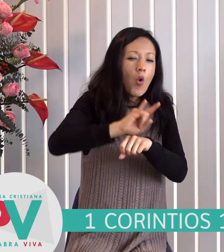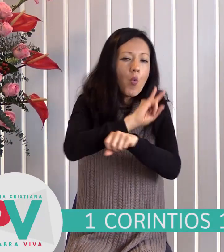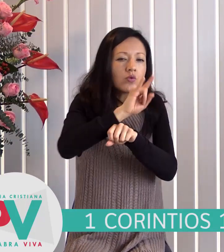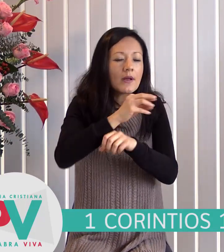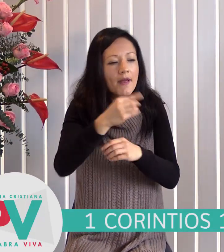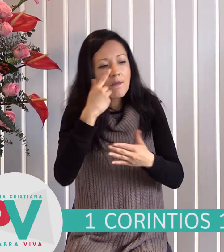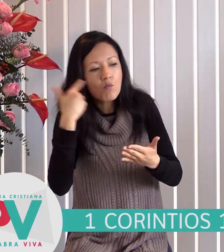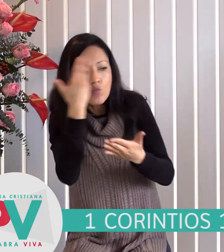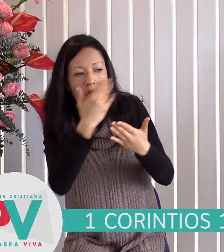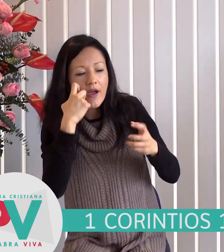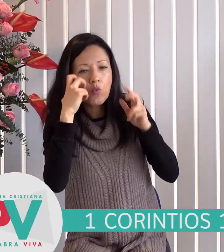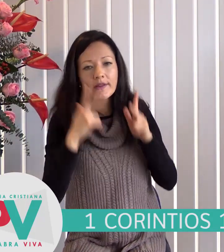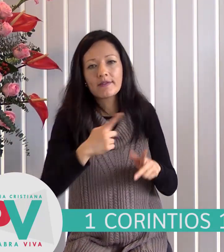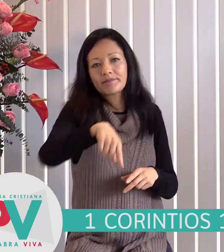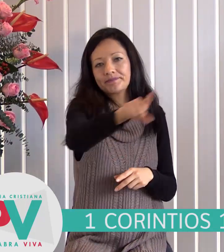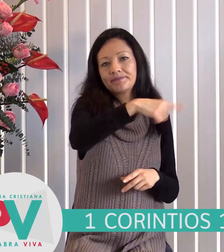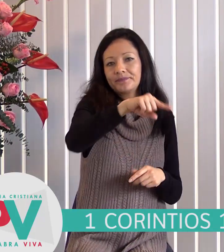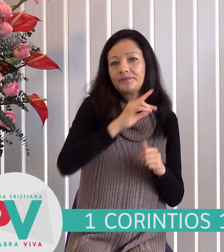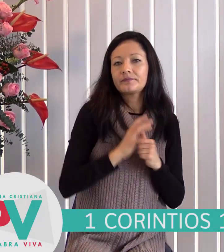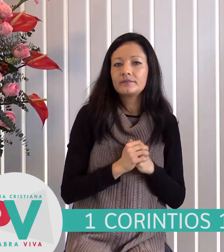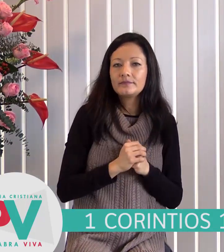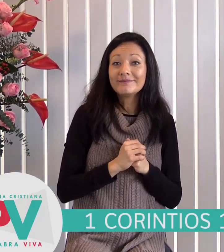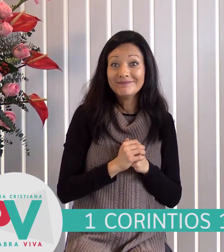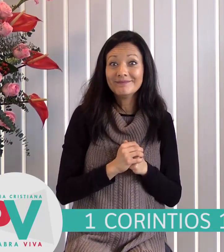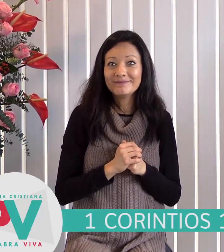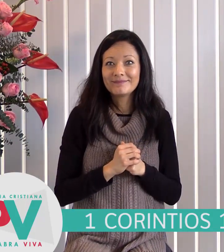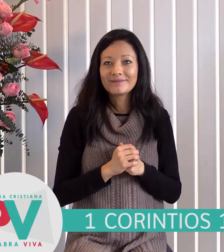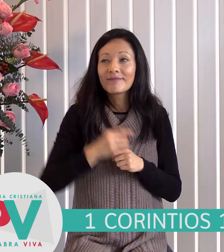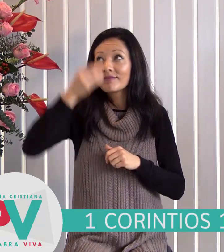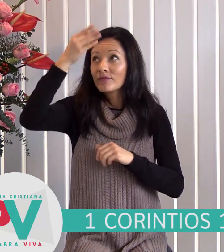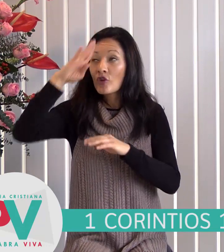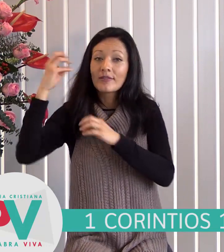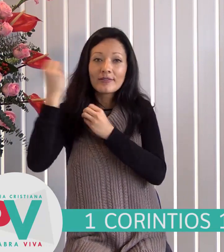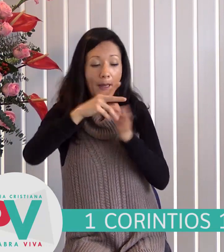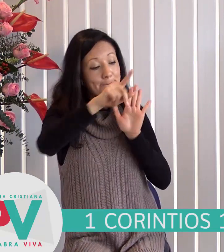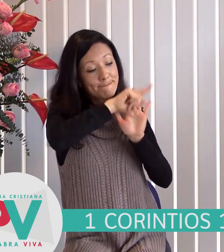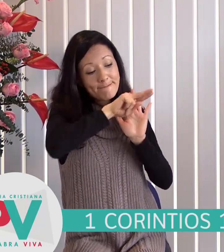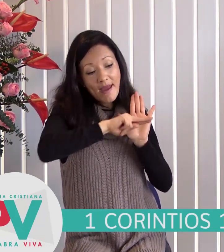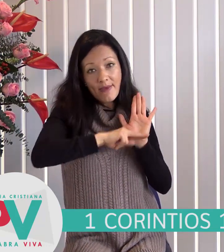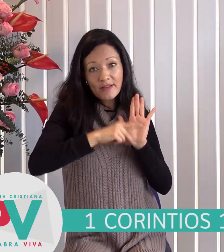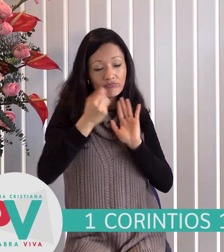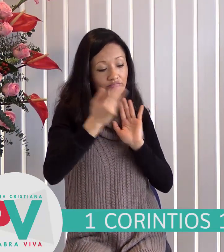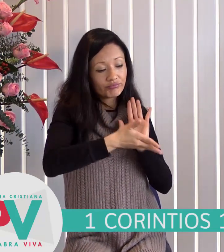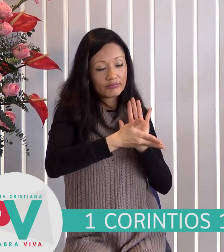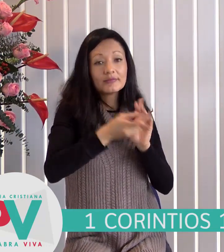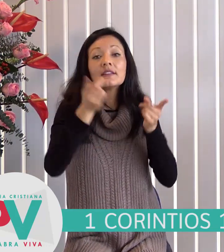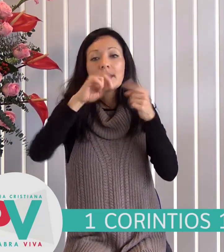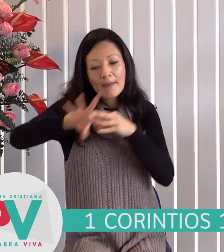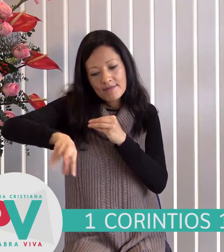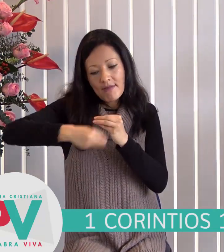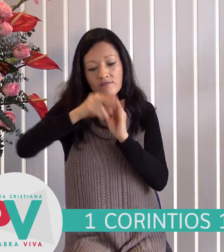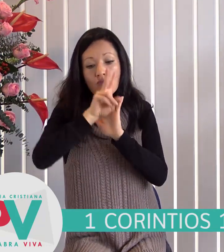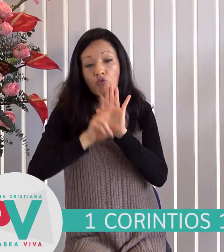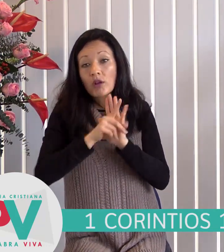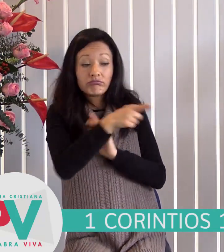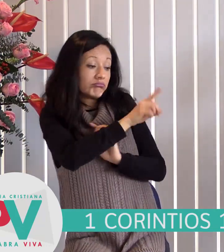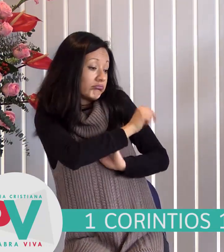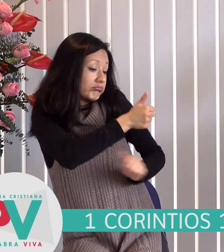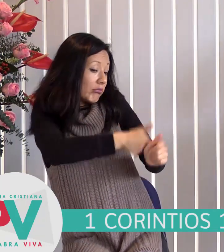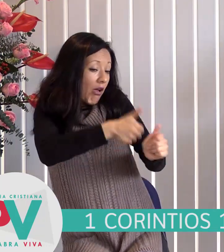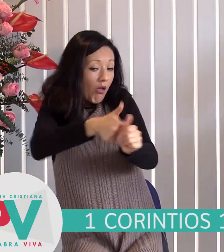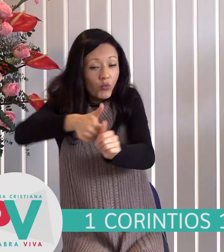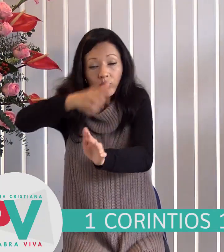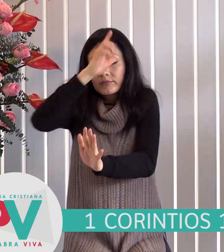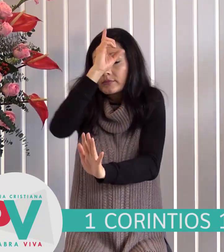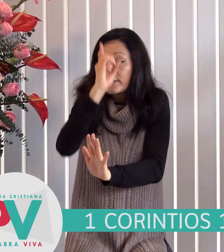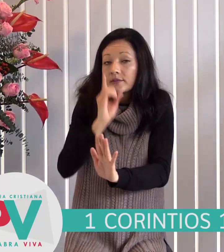para obedecer o no obedecer. Y en segundo lugar, dio la voluntad. Pero cada uno asume